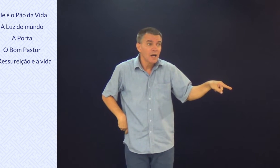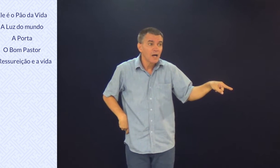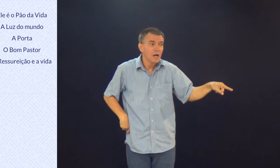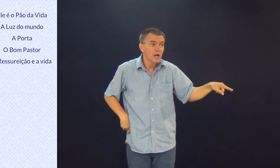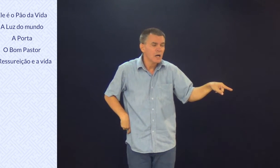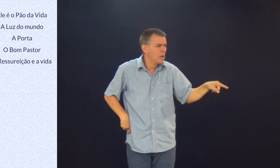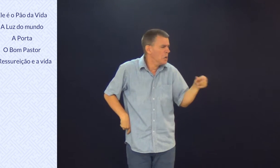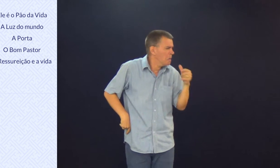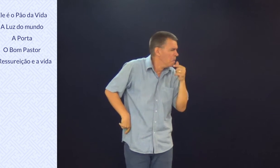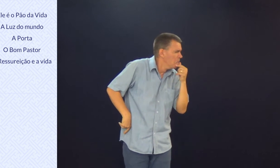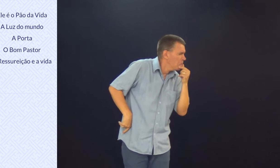depois